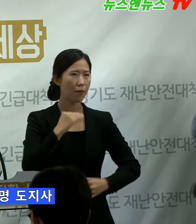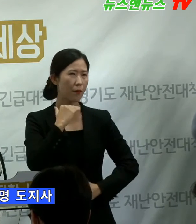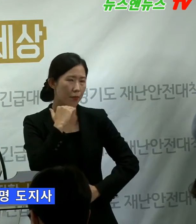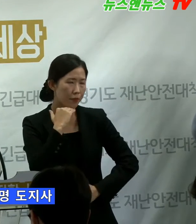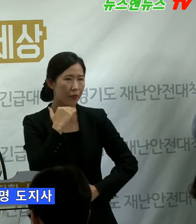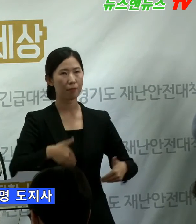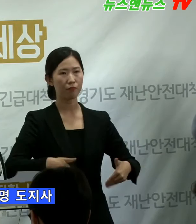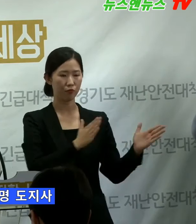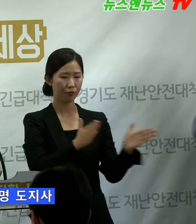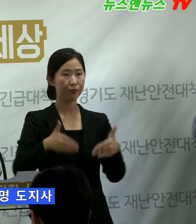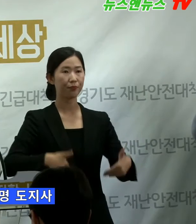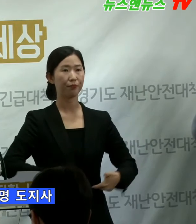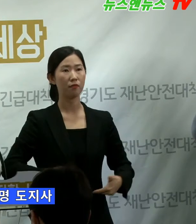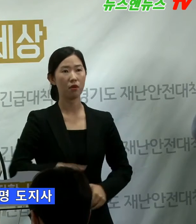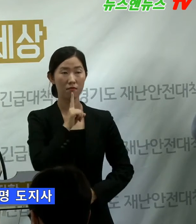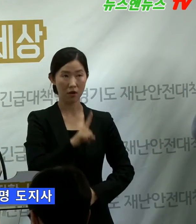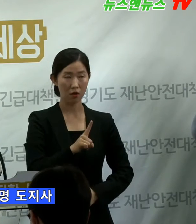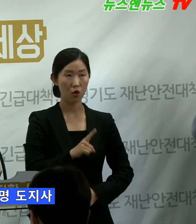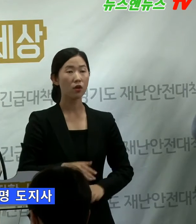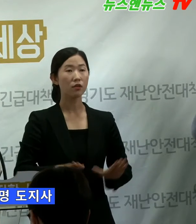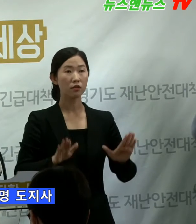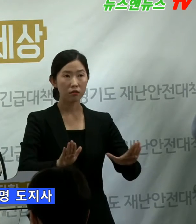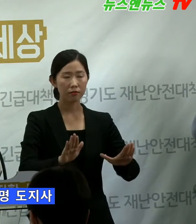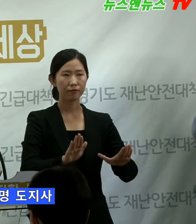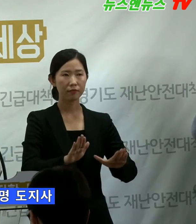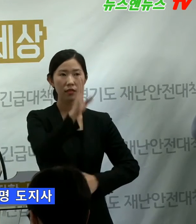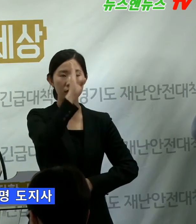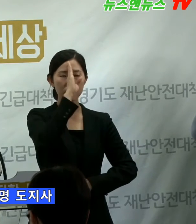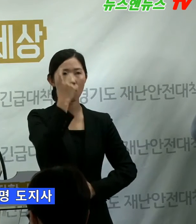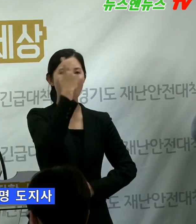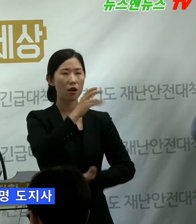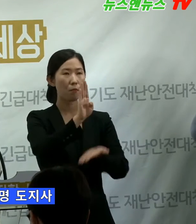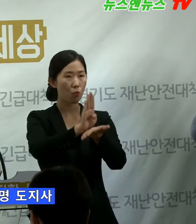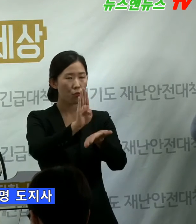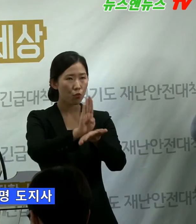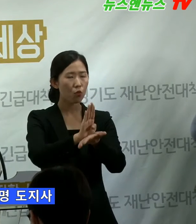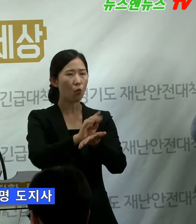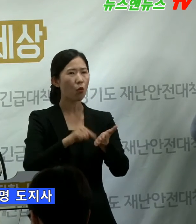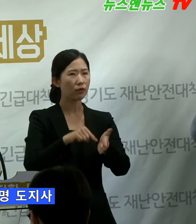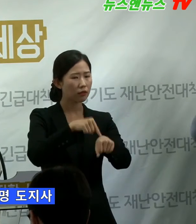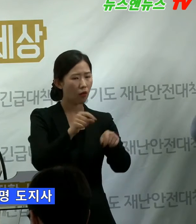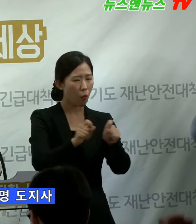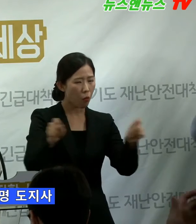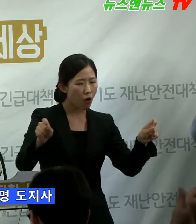질병관리본부 역시 장기전에 대비해 우리 일상을 바꿔야 한다라고 밝혔습니다.